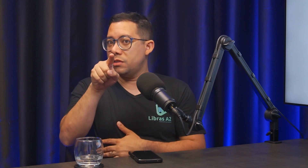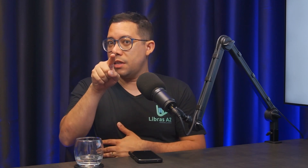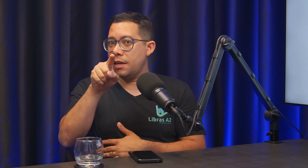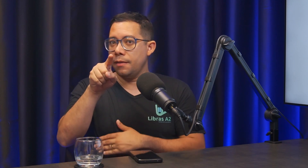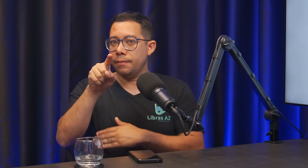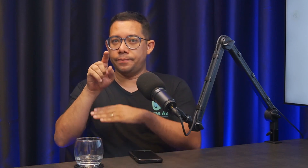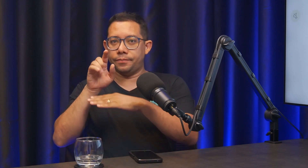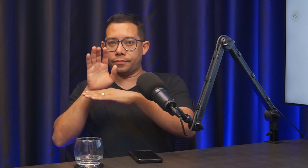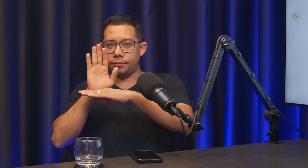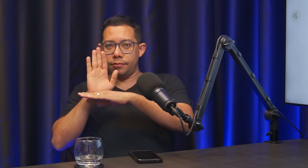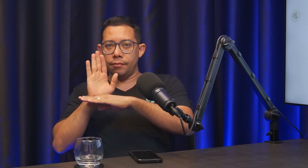você